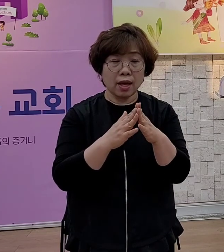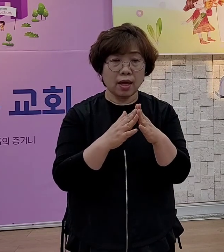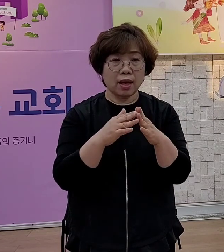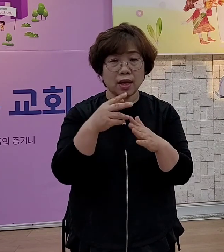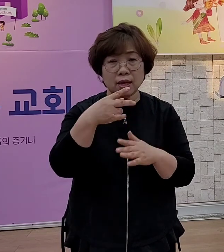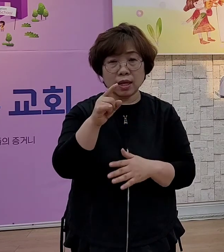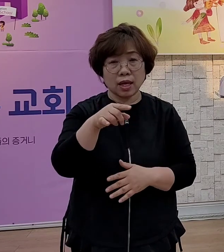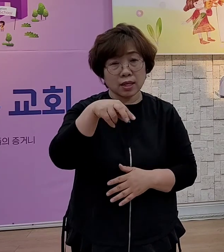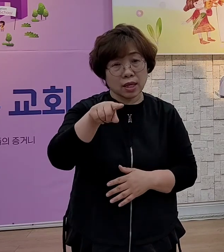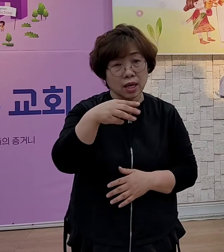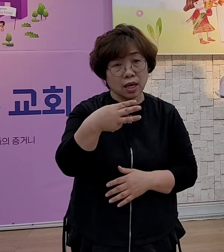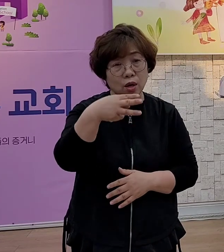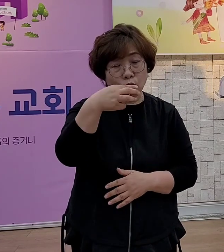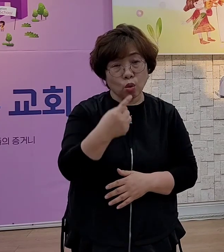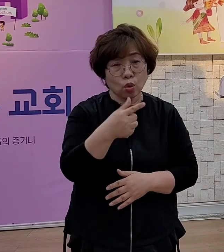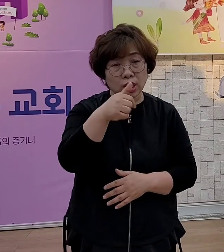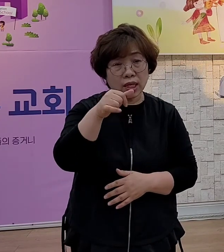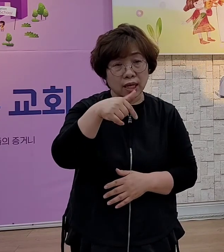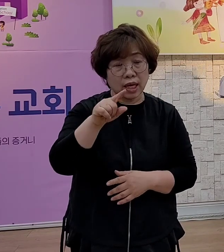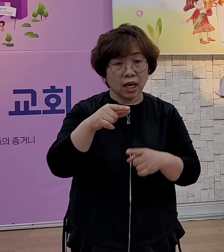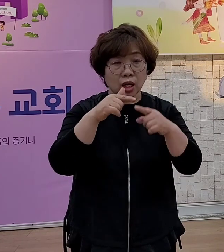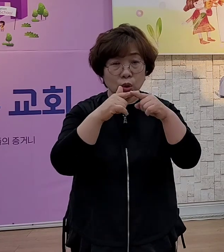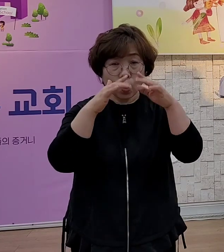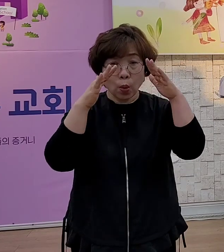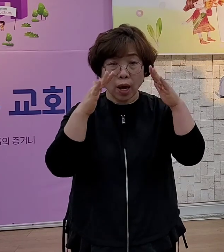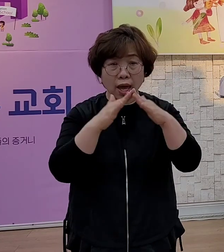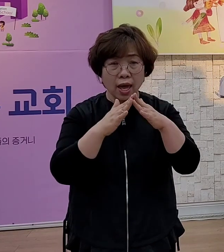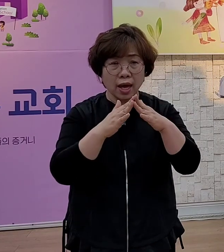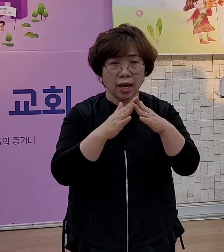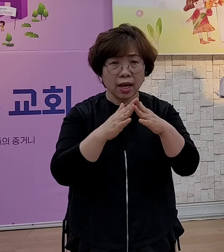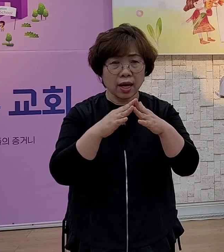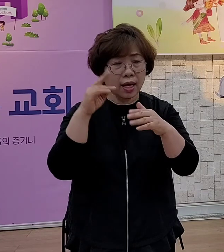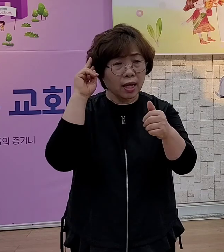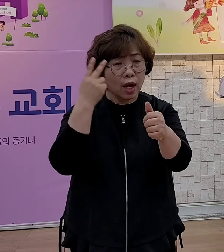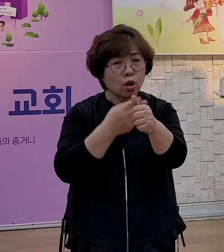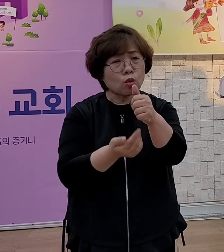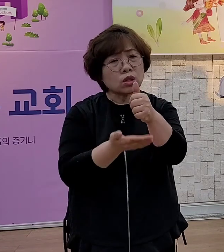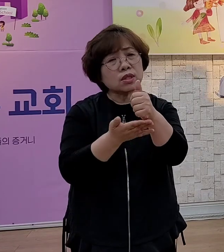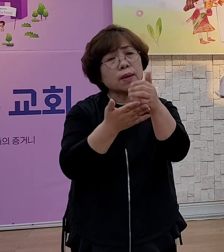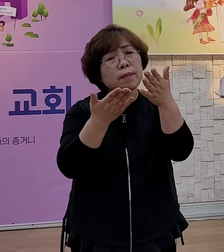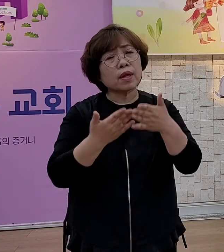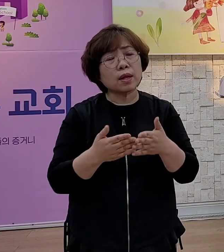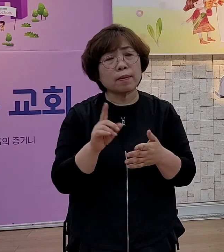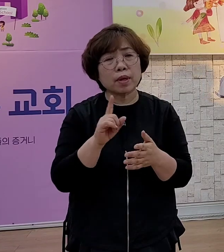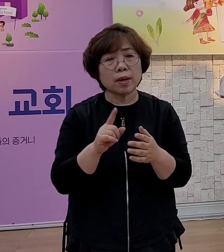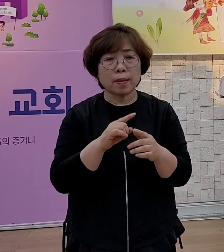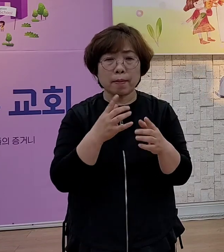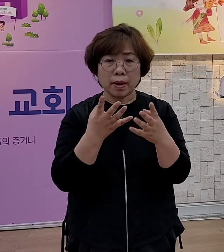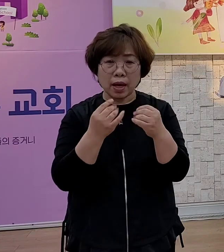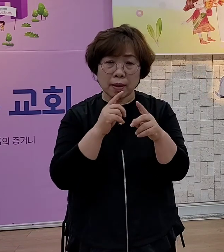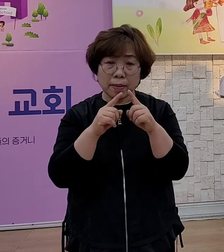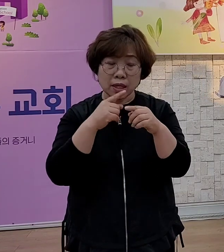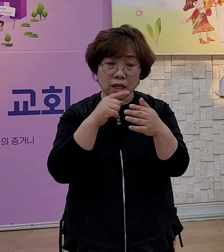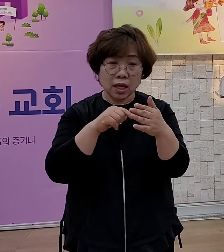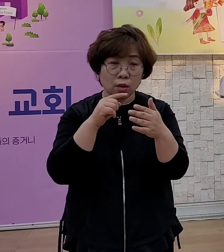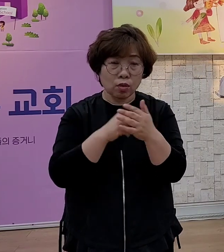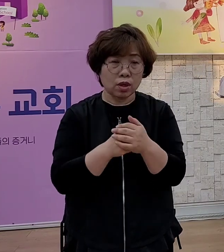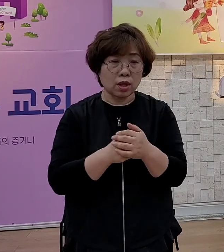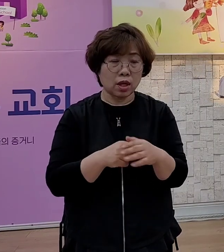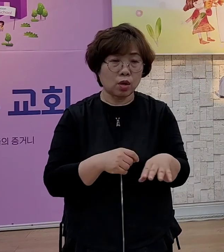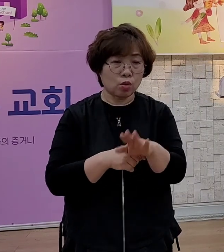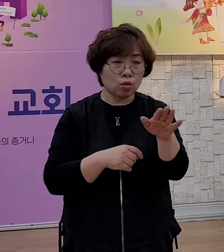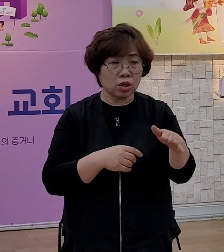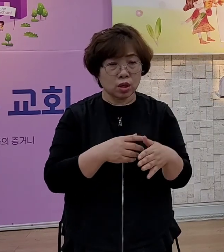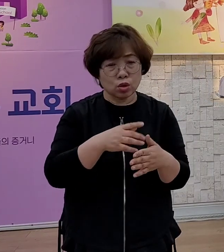칭찬을 받았어요. 많은 환난 가운데서 성령의 기쁨으로 말씀을 받아 우리와 주를 본받는 자가